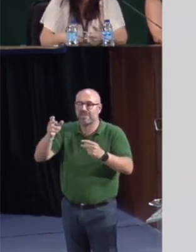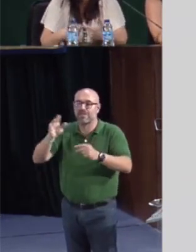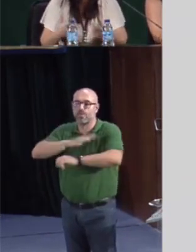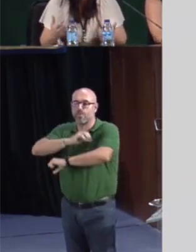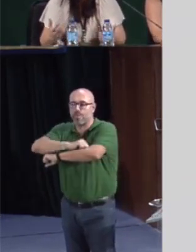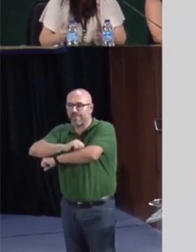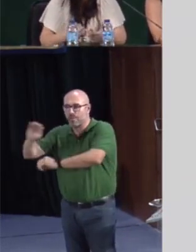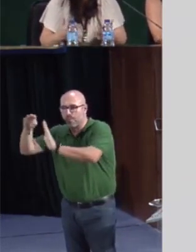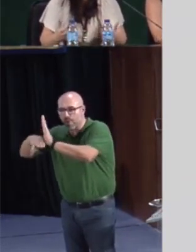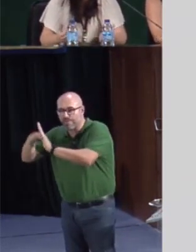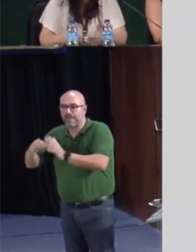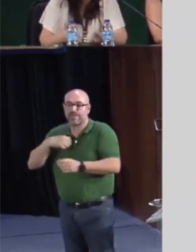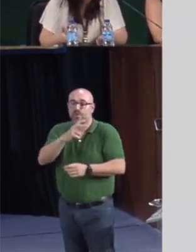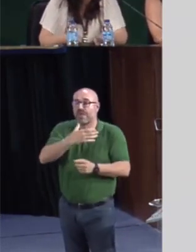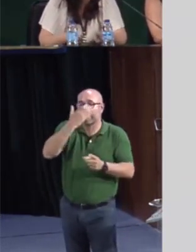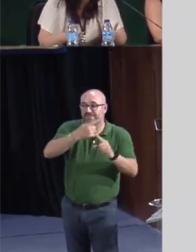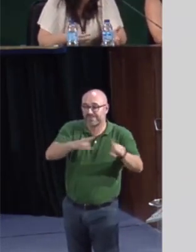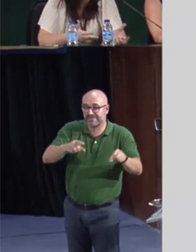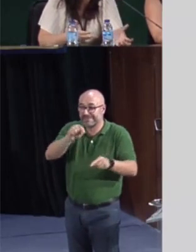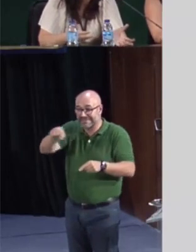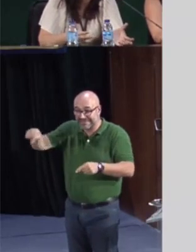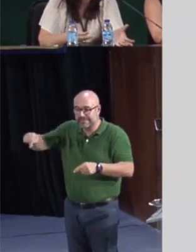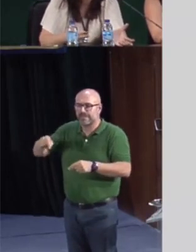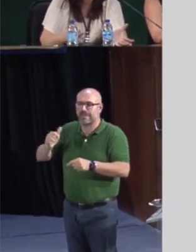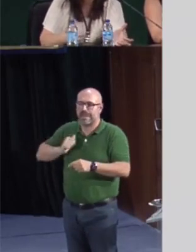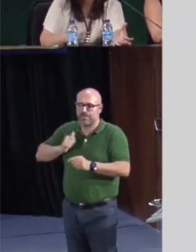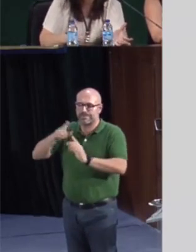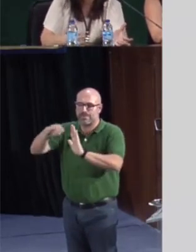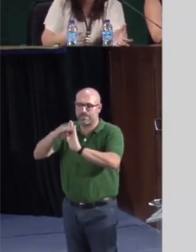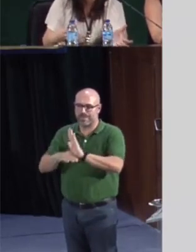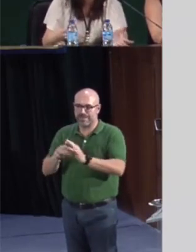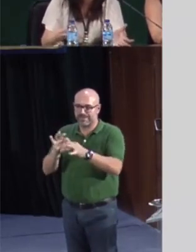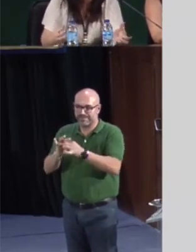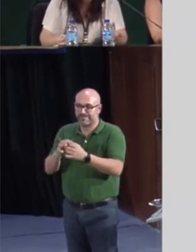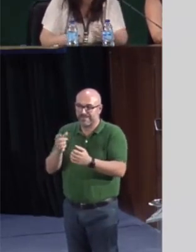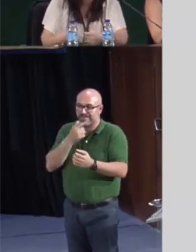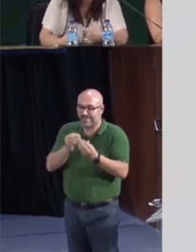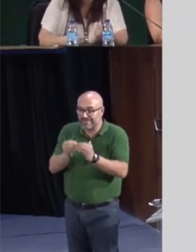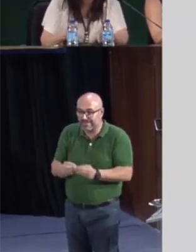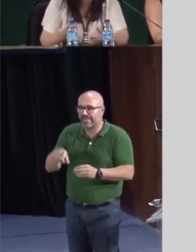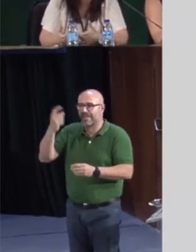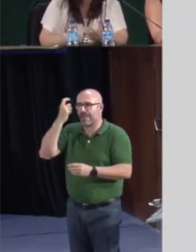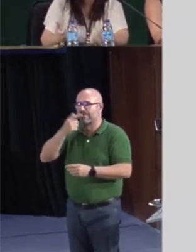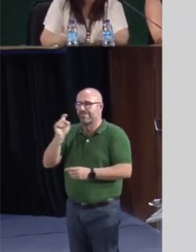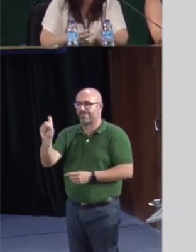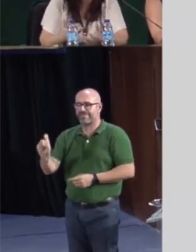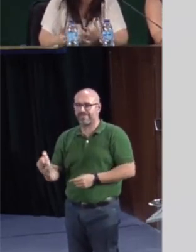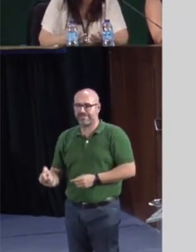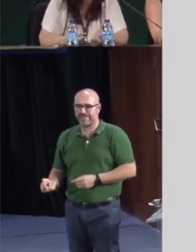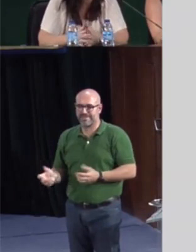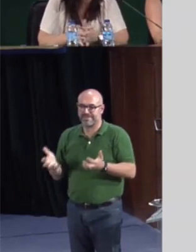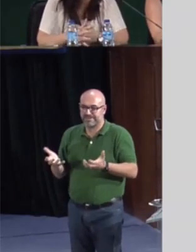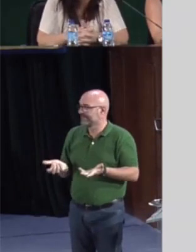También, bueno, nosotros proponemos pues diseños, pues por ejemplo, como diferentes actividades interactivas donde el alumno o la alumna pueda